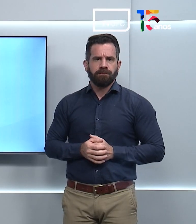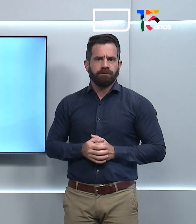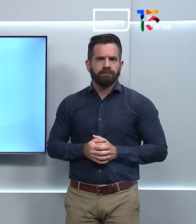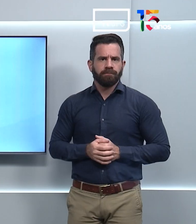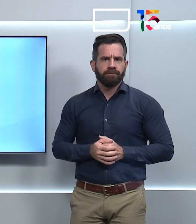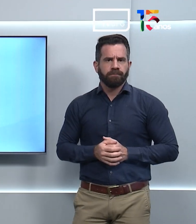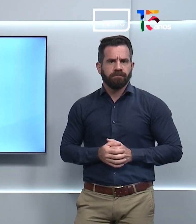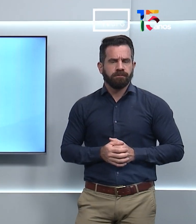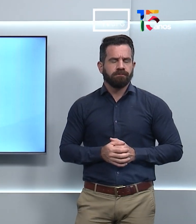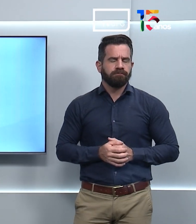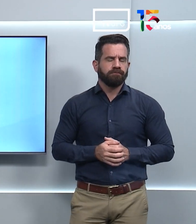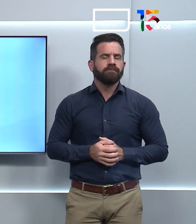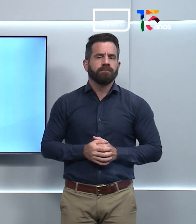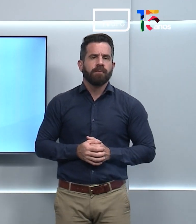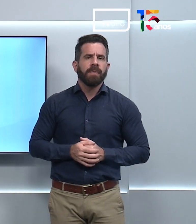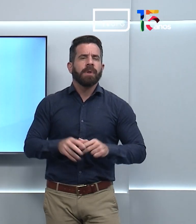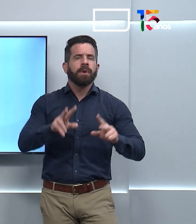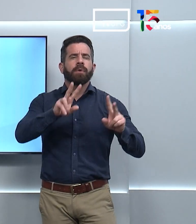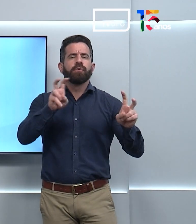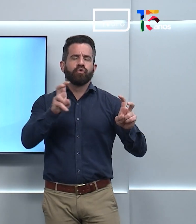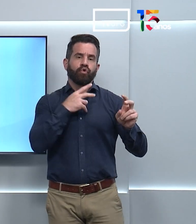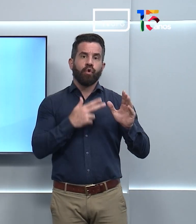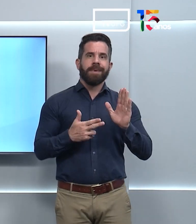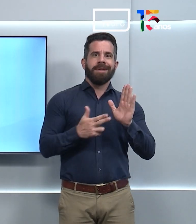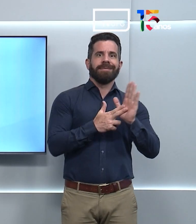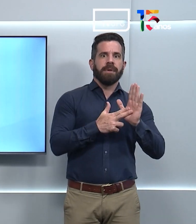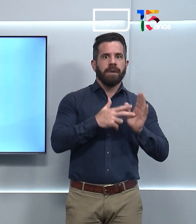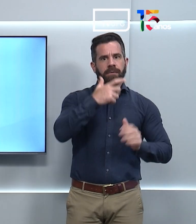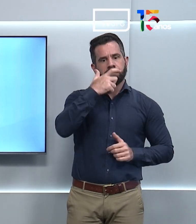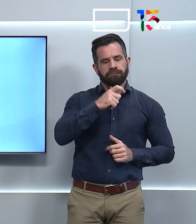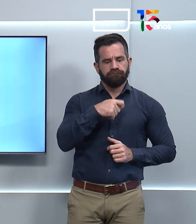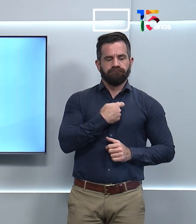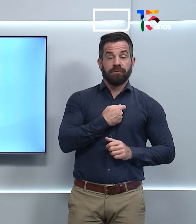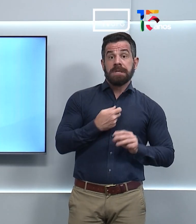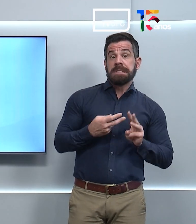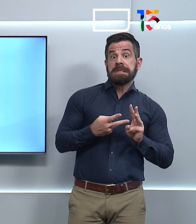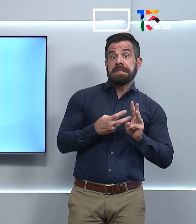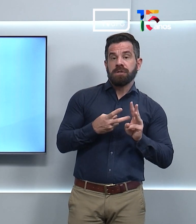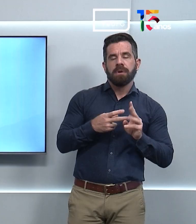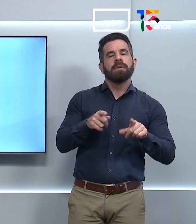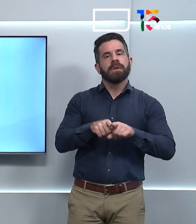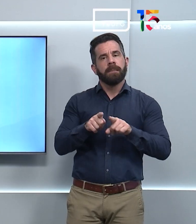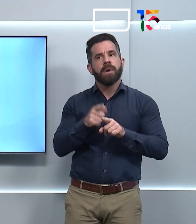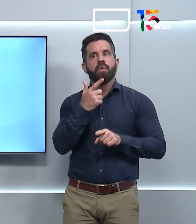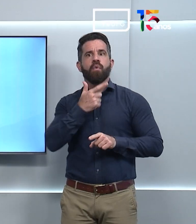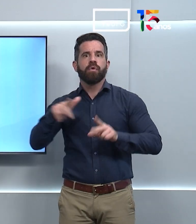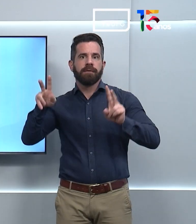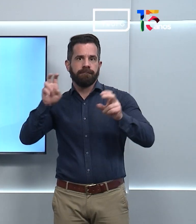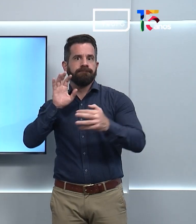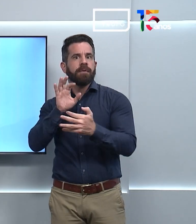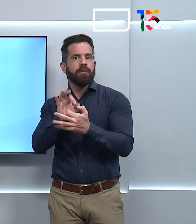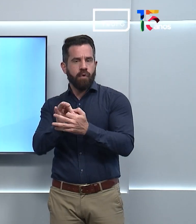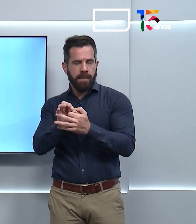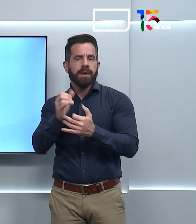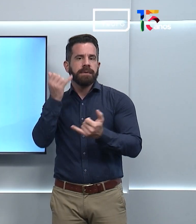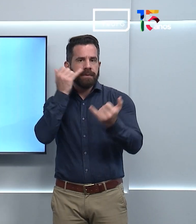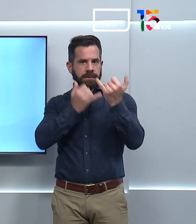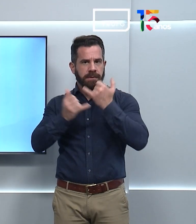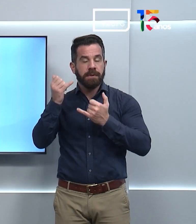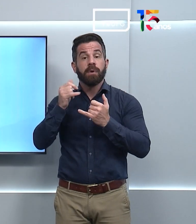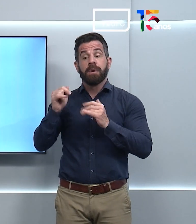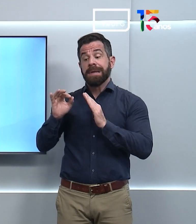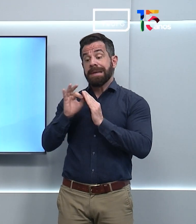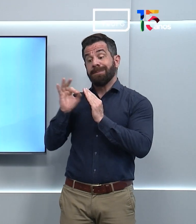E já que a gente está falando sobre a autodeclaração das pessoas indígenas, a gente te conta mais um dado importante. No final do mês